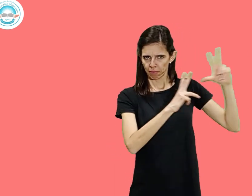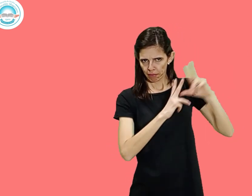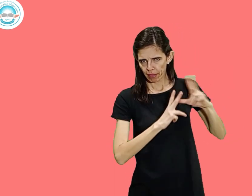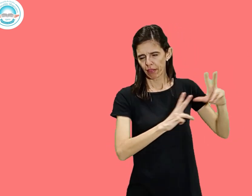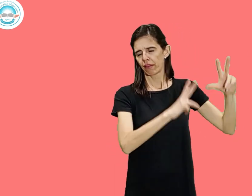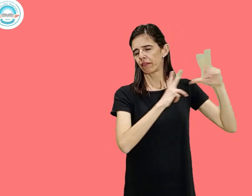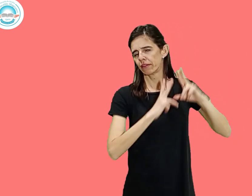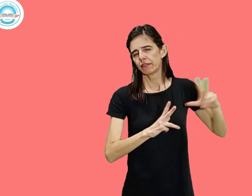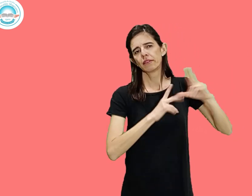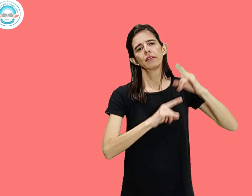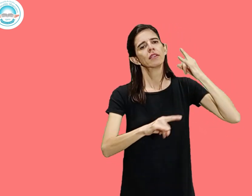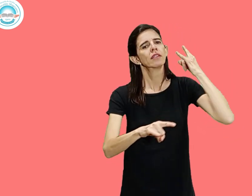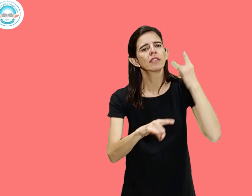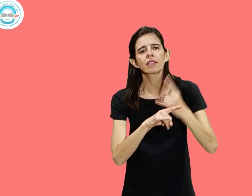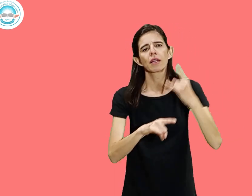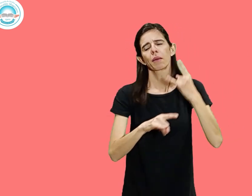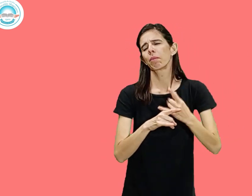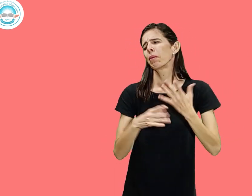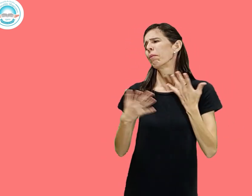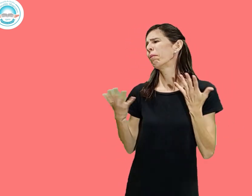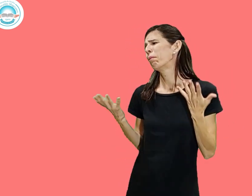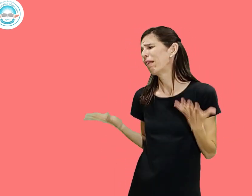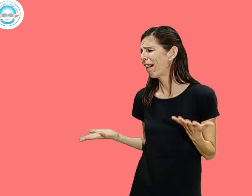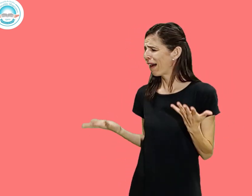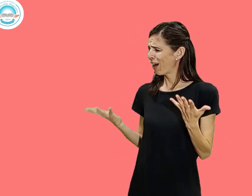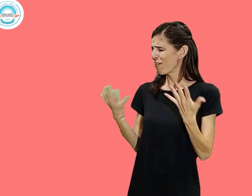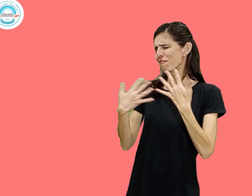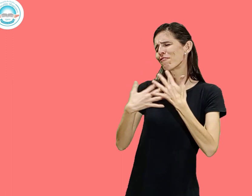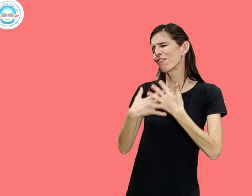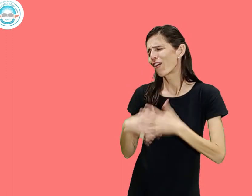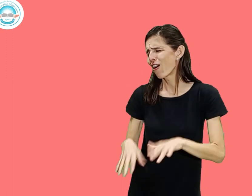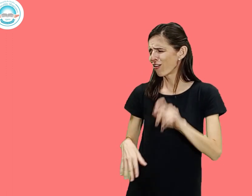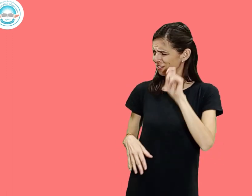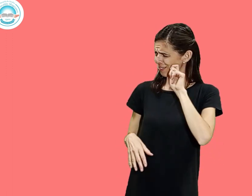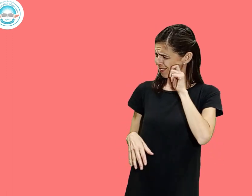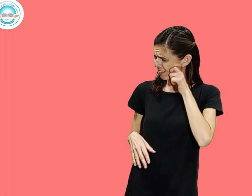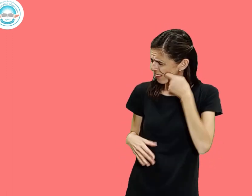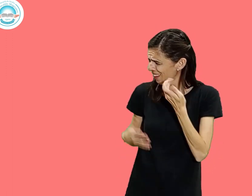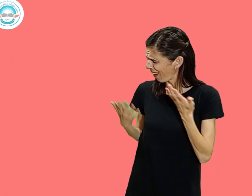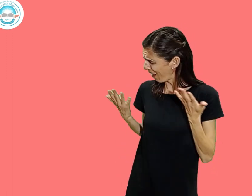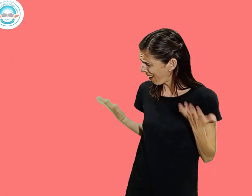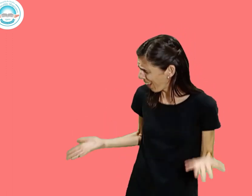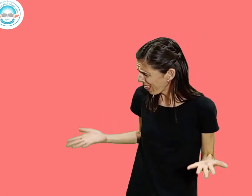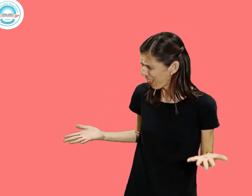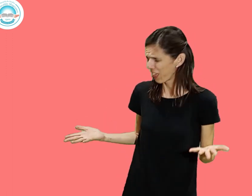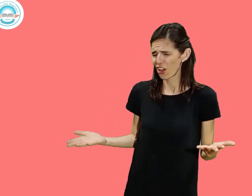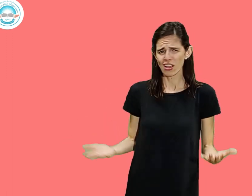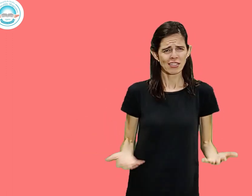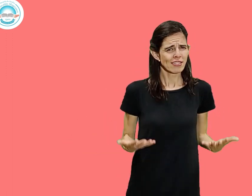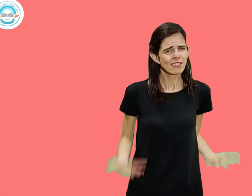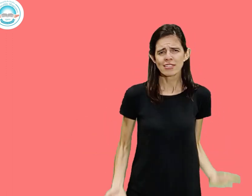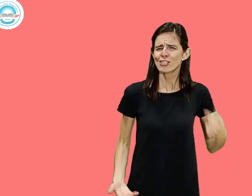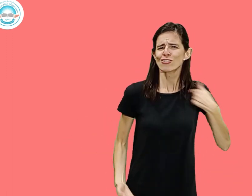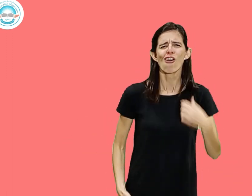y ella siempre me dice lo mismo pero si es lindo el